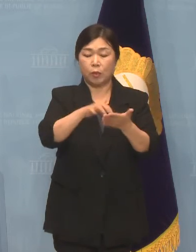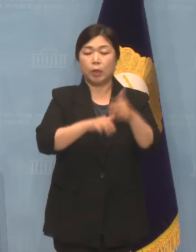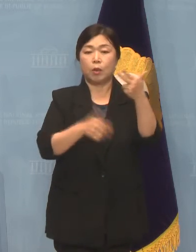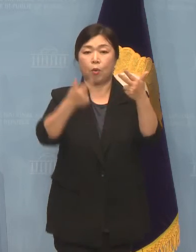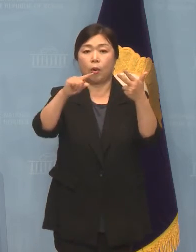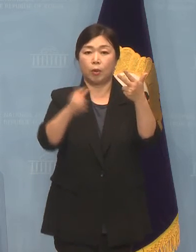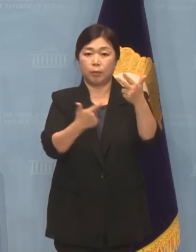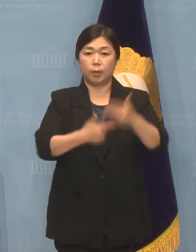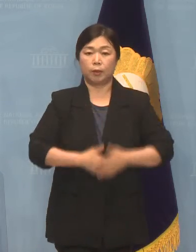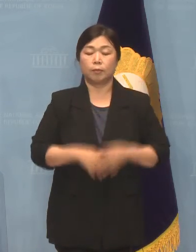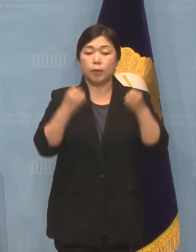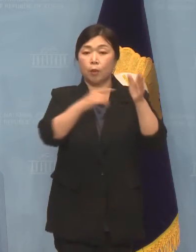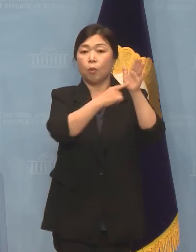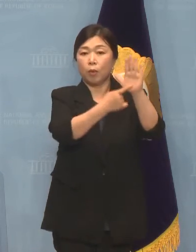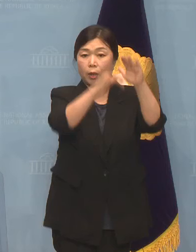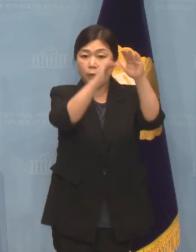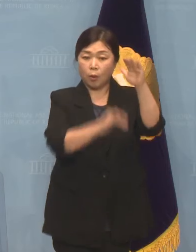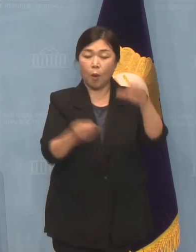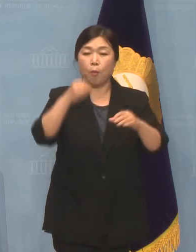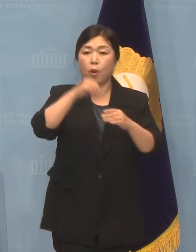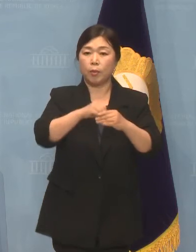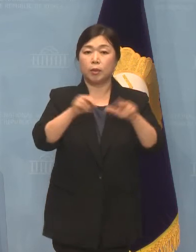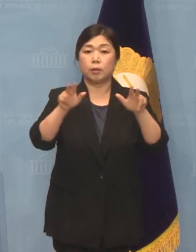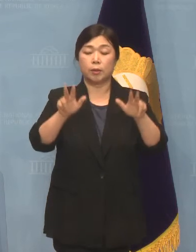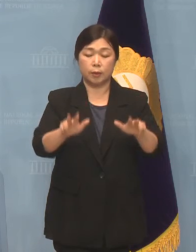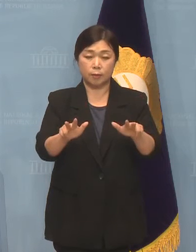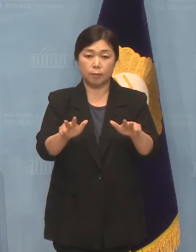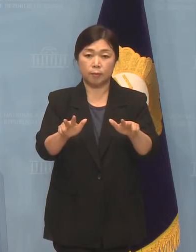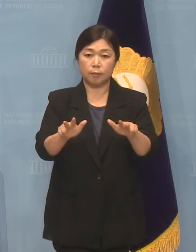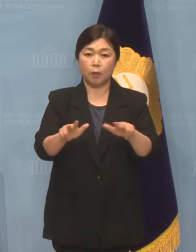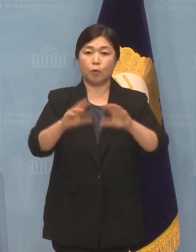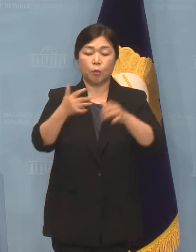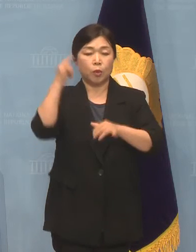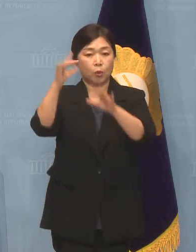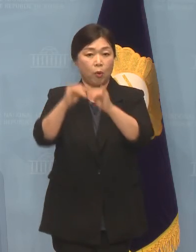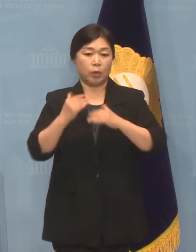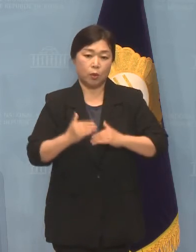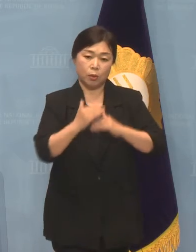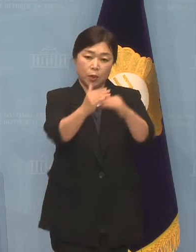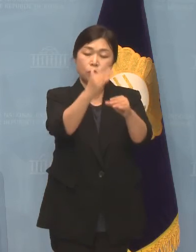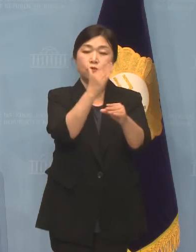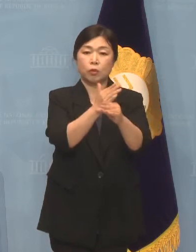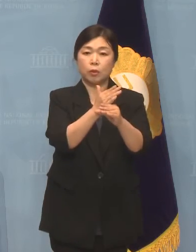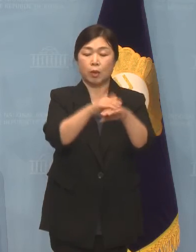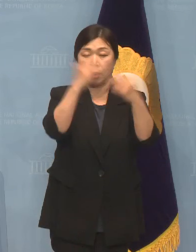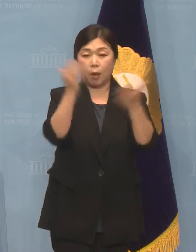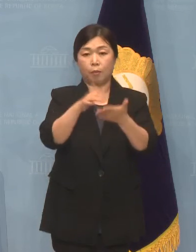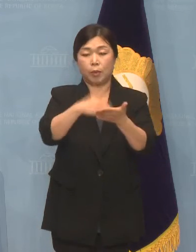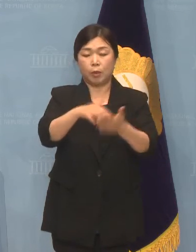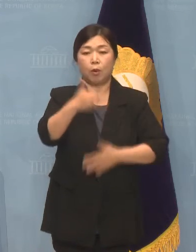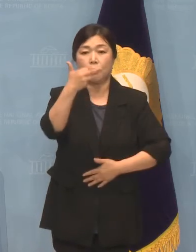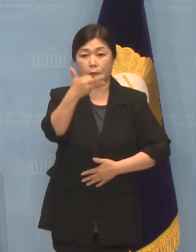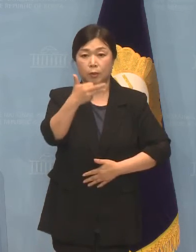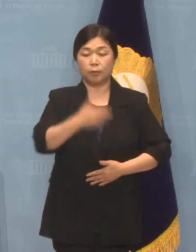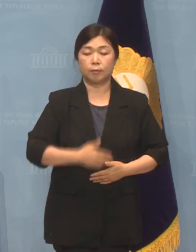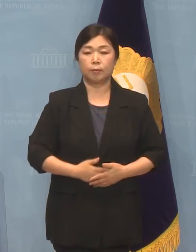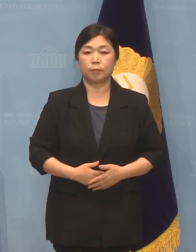7건입니다. 새로 공개된 청원을 포함하여 현재 국민 동의 절차가 진행 중인 청원은 총